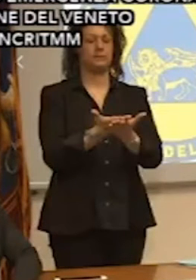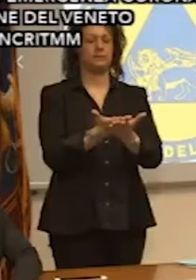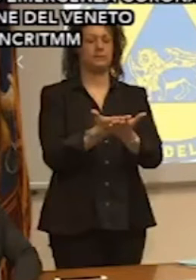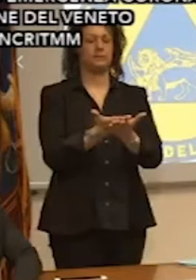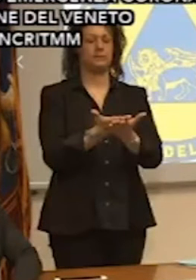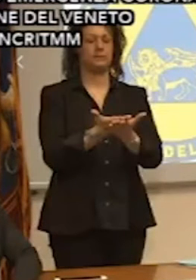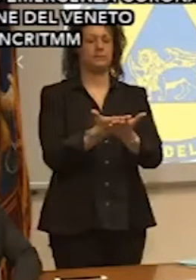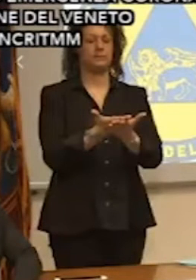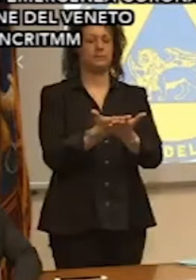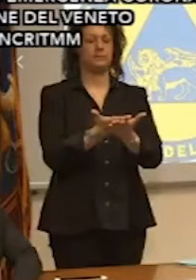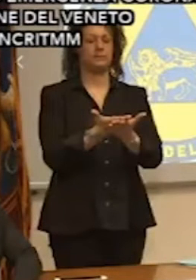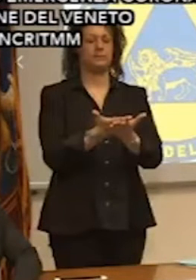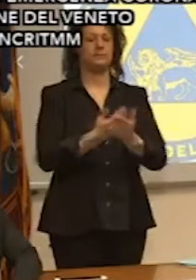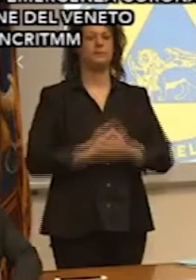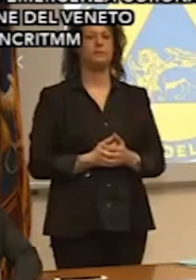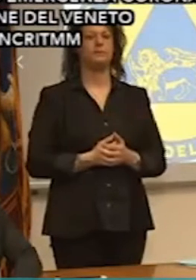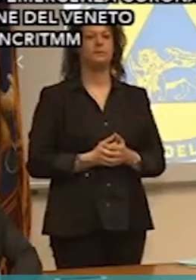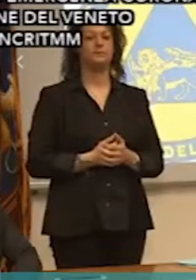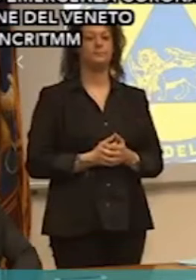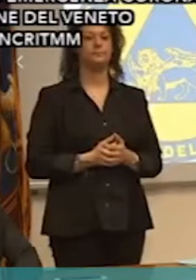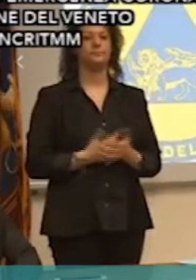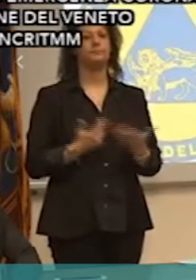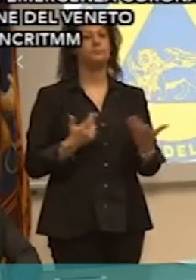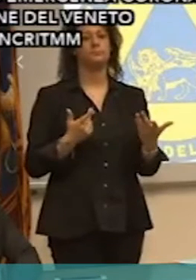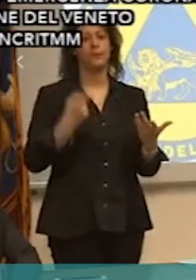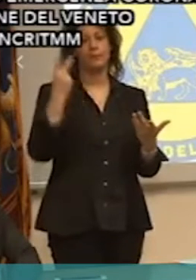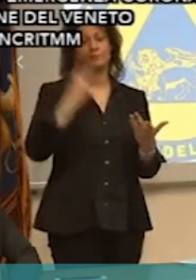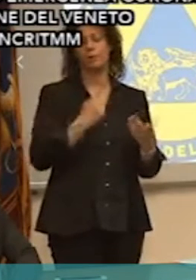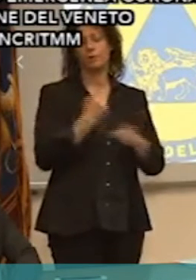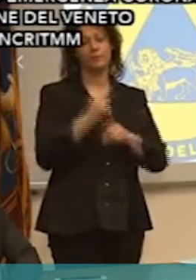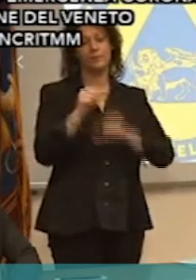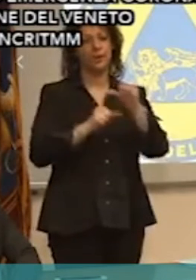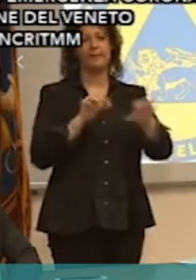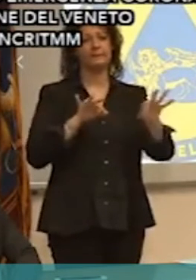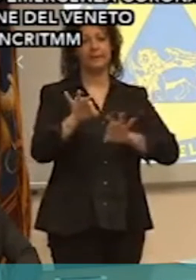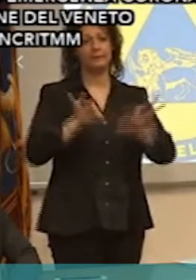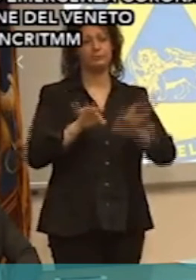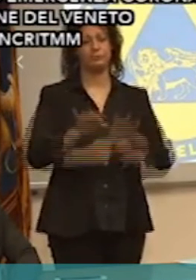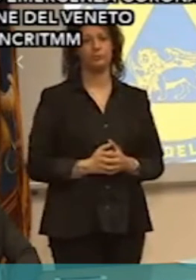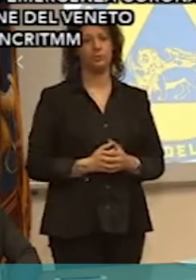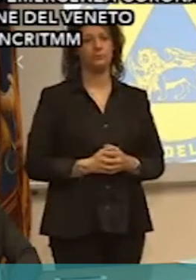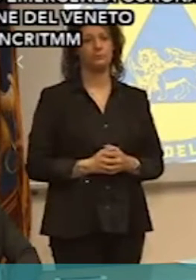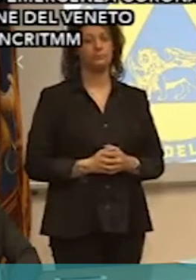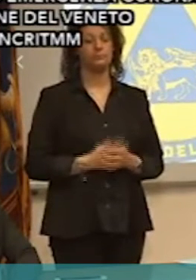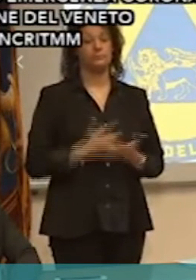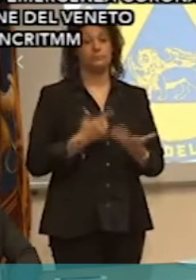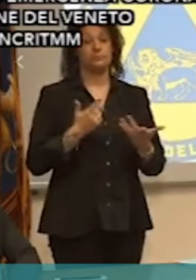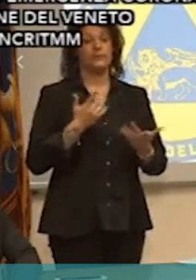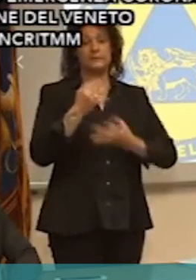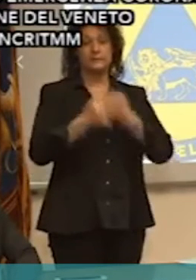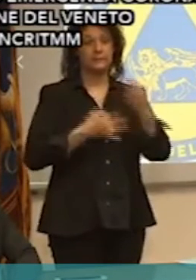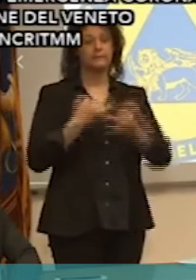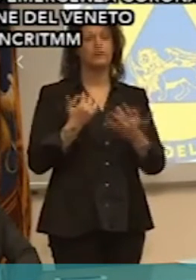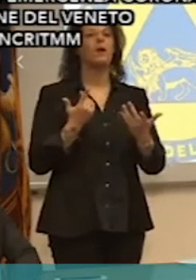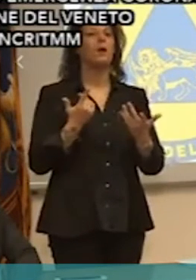perché l'ordinanza la vogliamo riemettere, però avrà un cambio di strategia. Si concentrerà di più su quello che sono